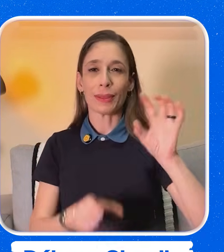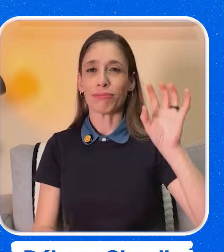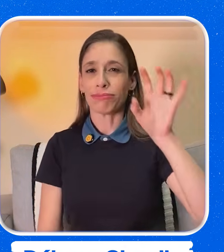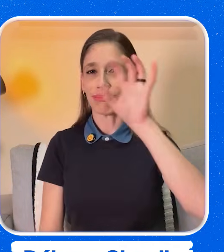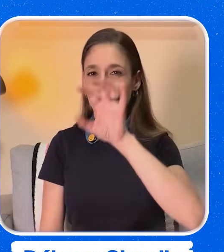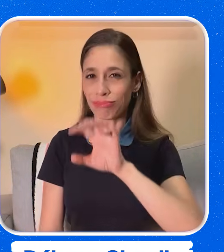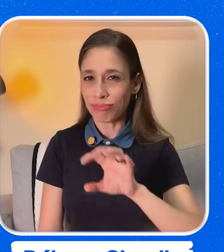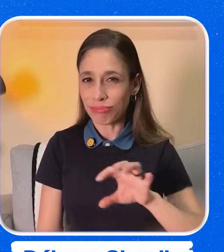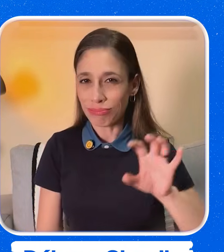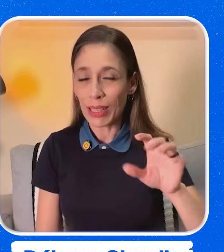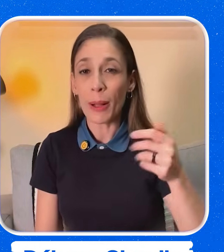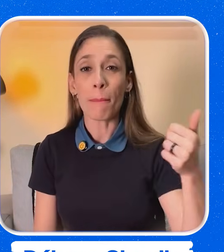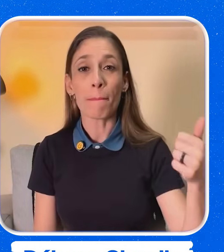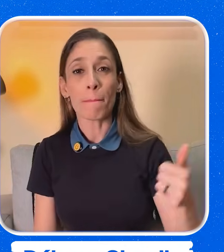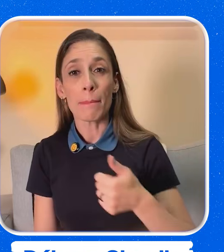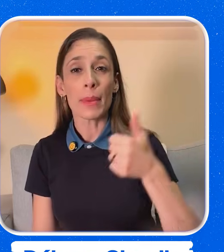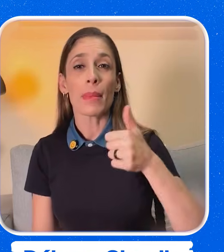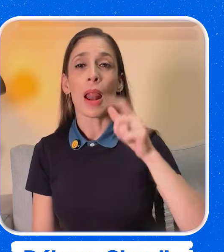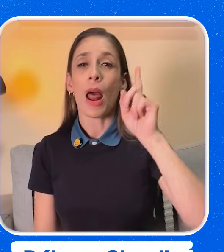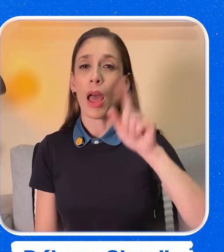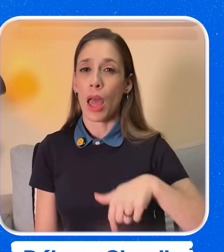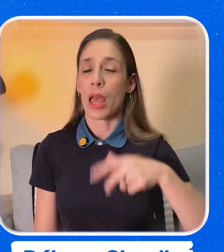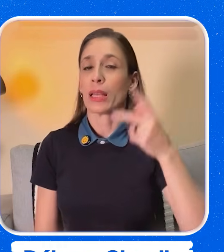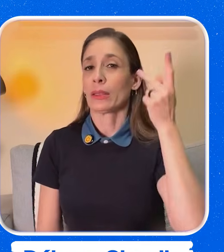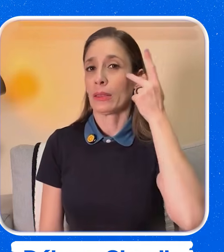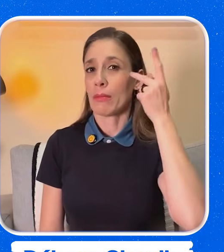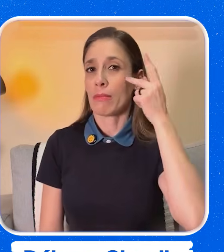que eu tatuei foi em São Paulo.